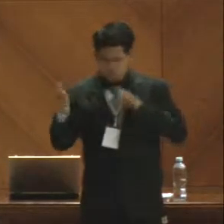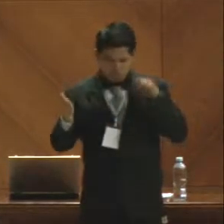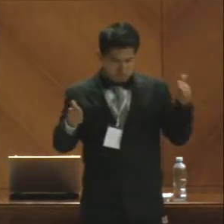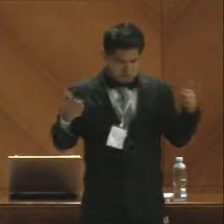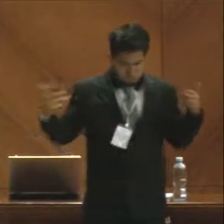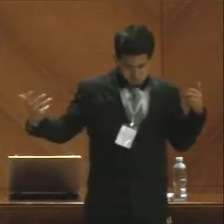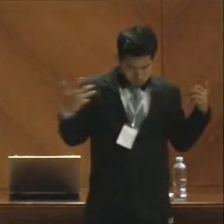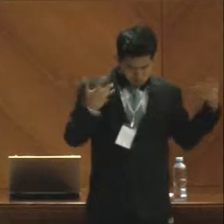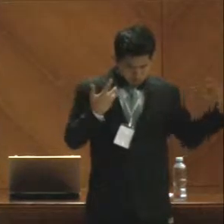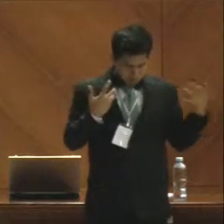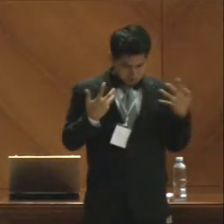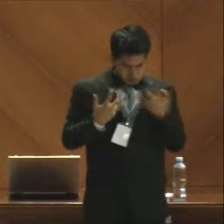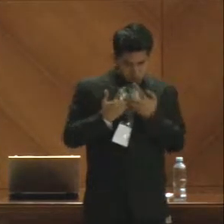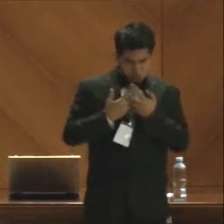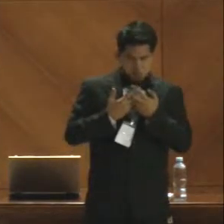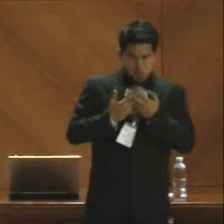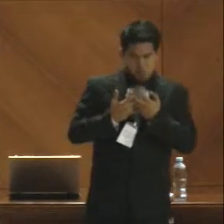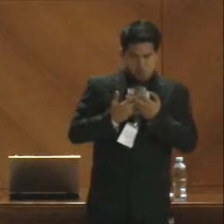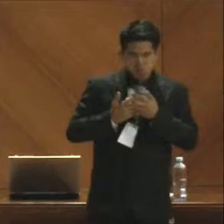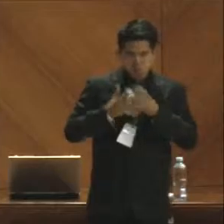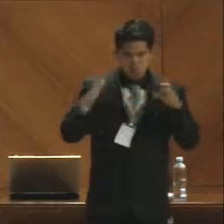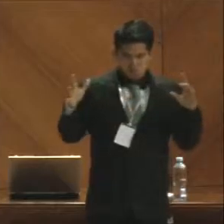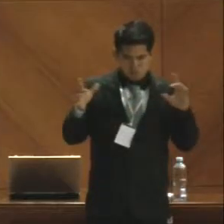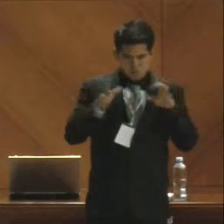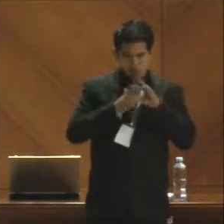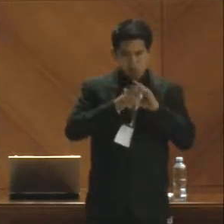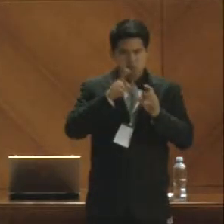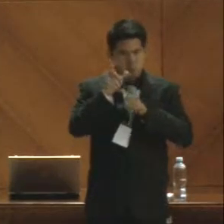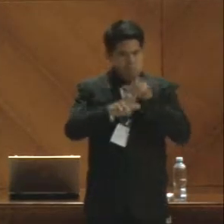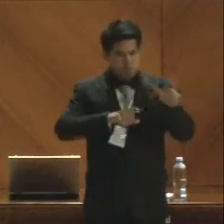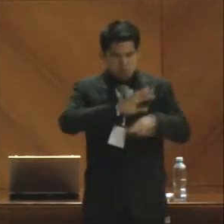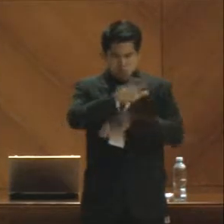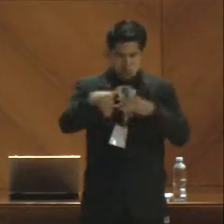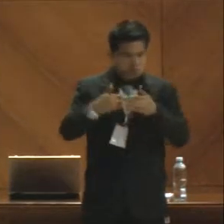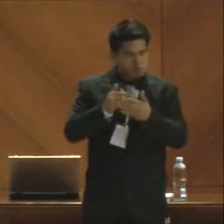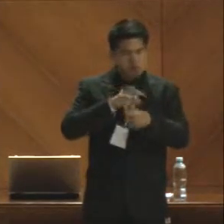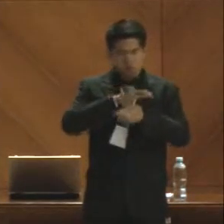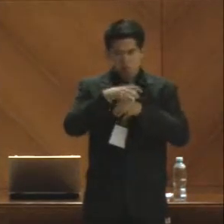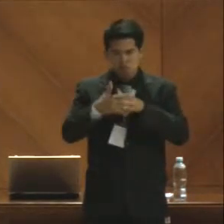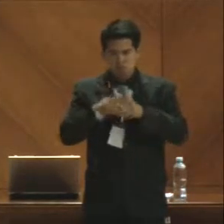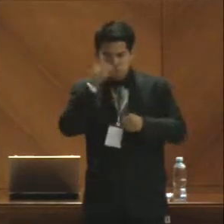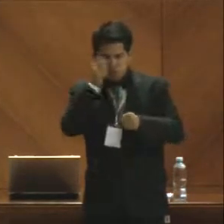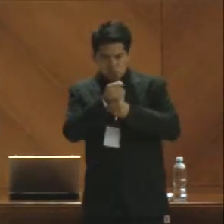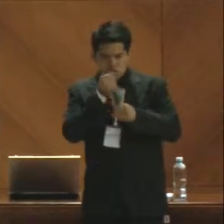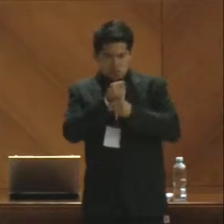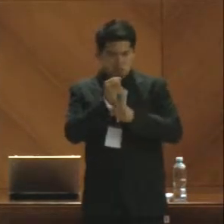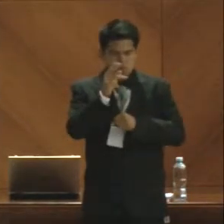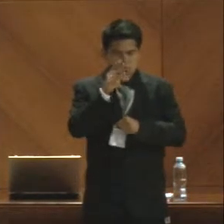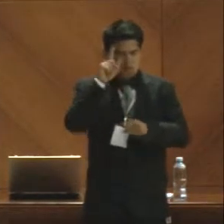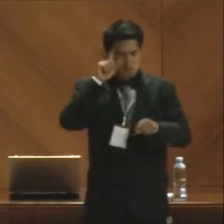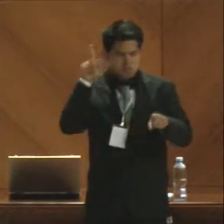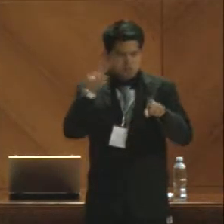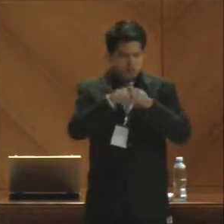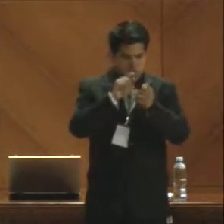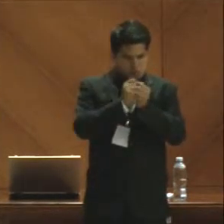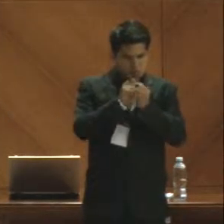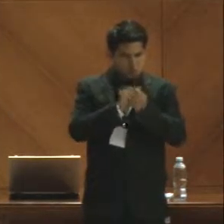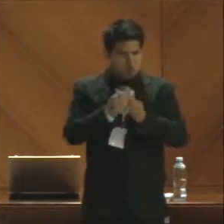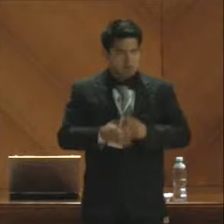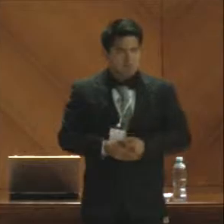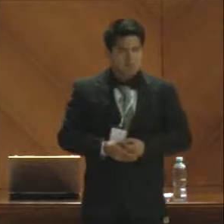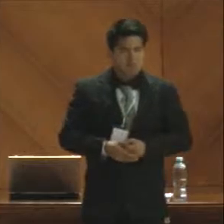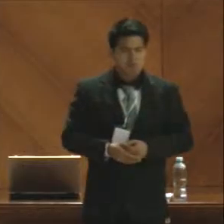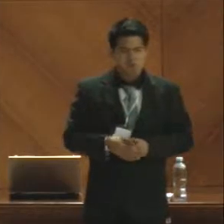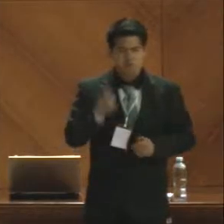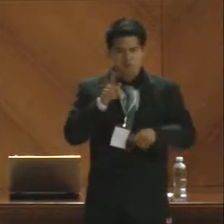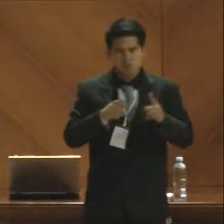una minga del conocimiento, porque gente de todo el mundo trabaja junta tratando de resolver un problema. Y el caso de Elastic es que está